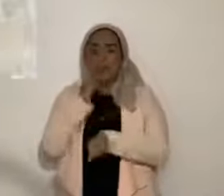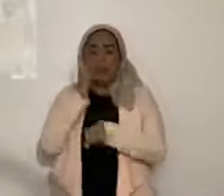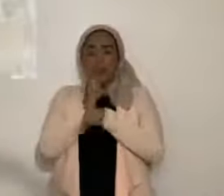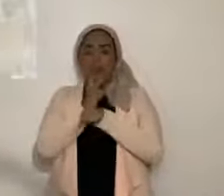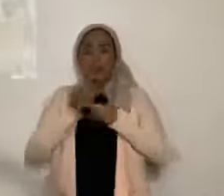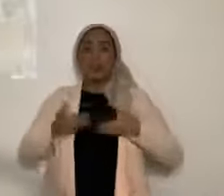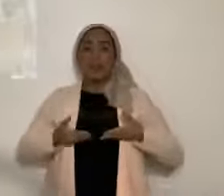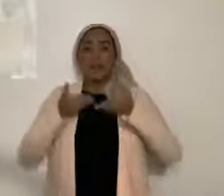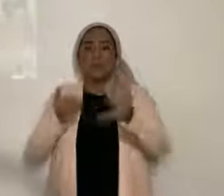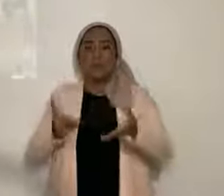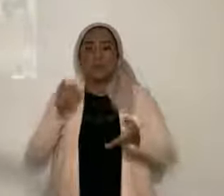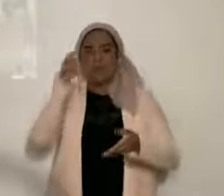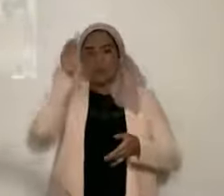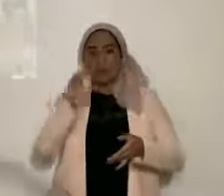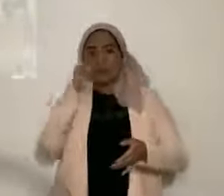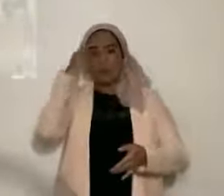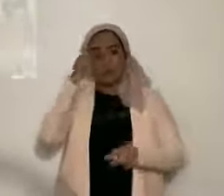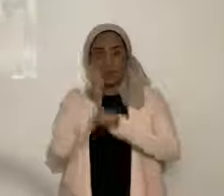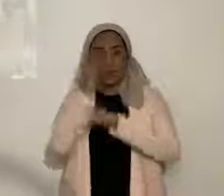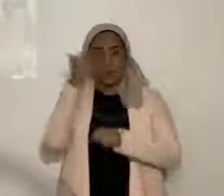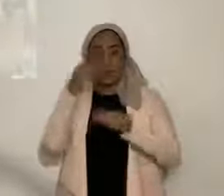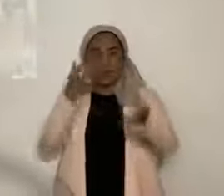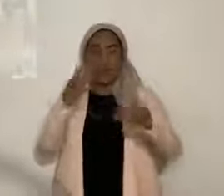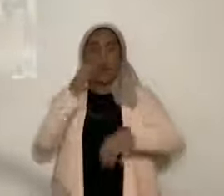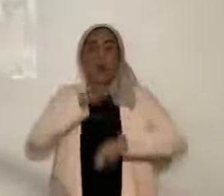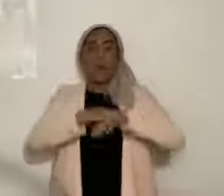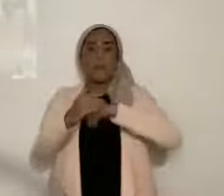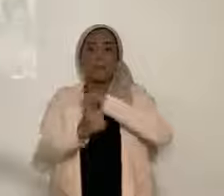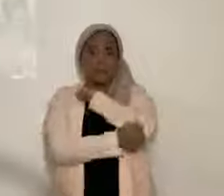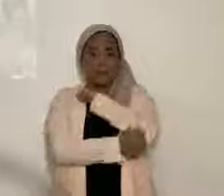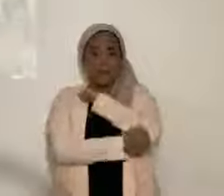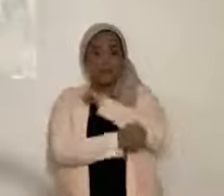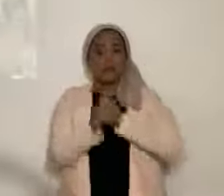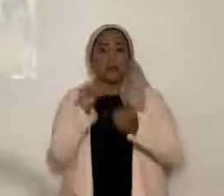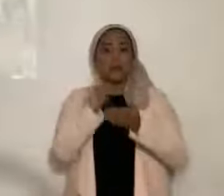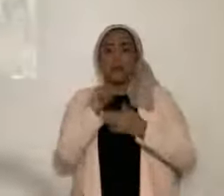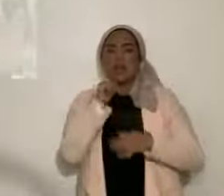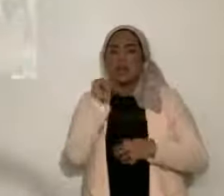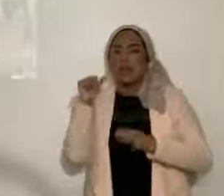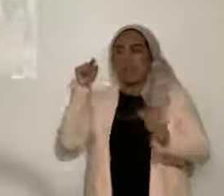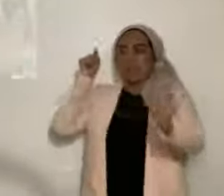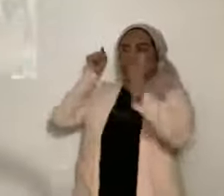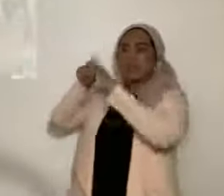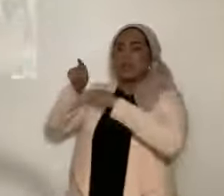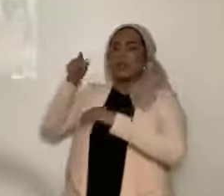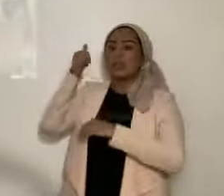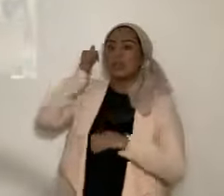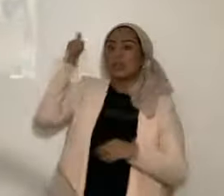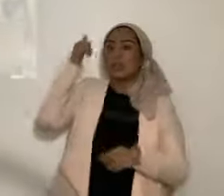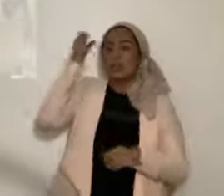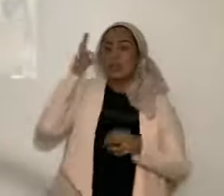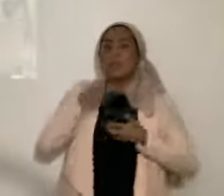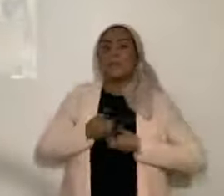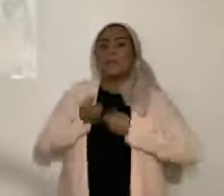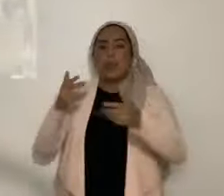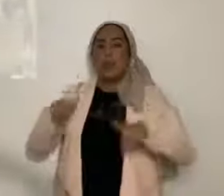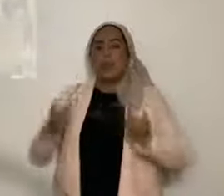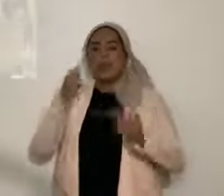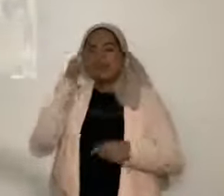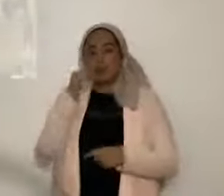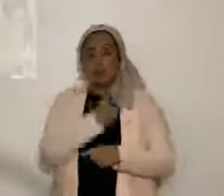se entregó a sí mismo por ella. Por eso dije en el tema de Pesaj, que no fue un asesinato. Yahshua dio su vida por